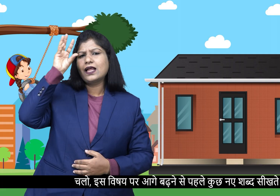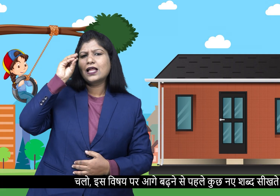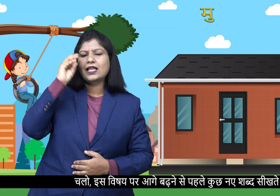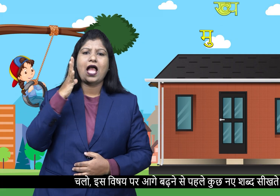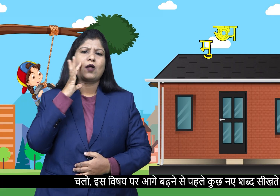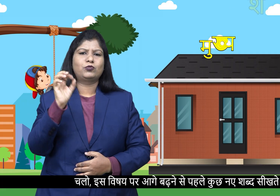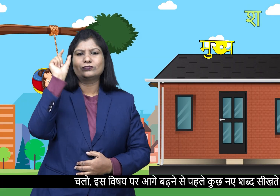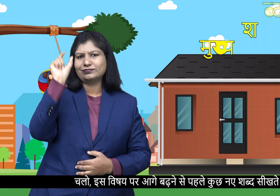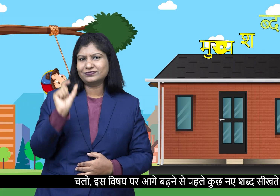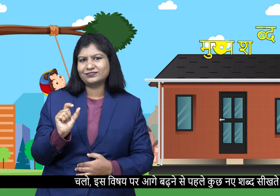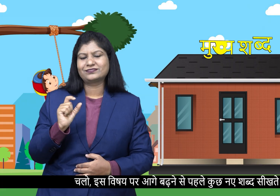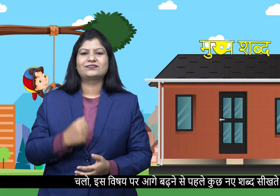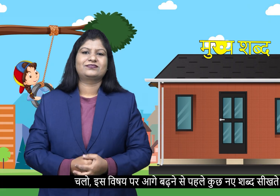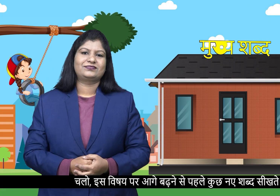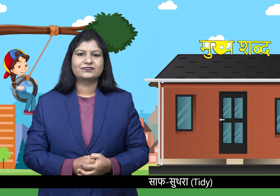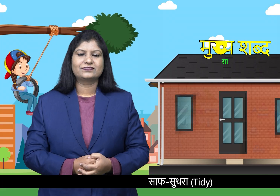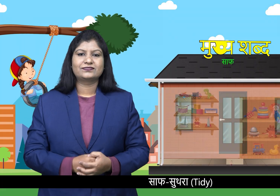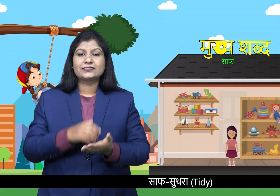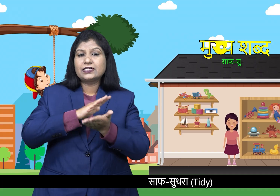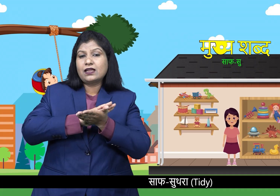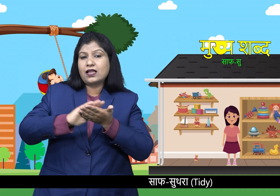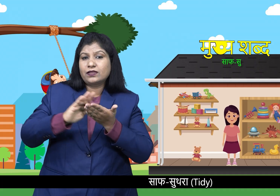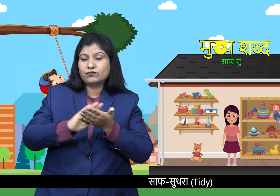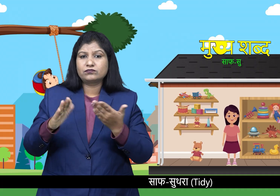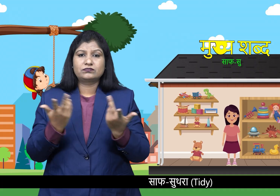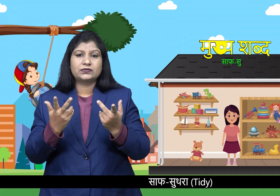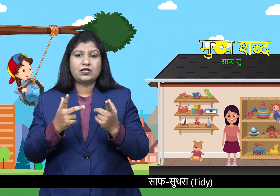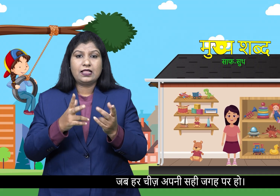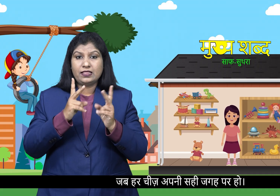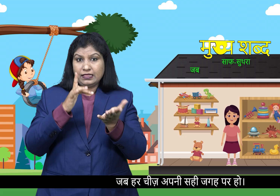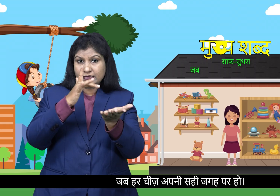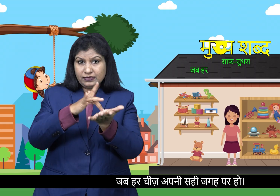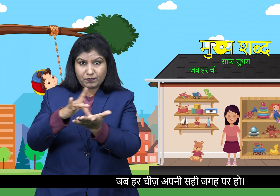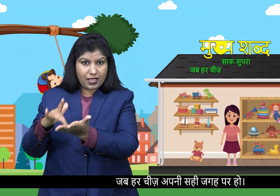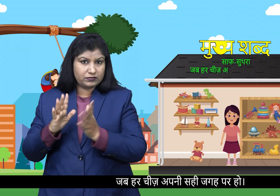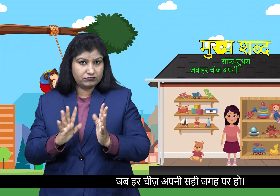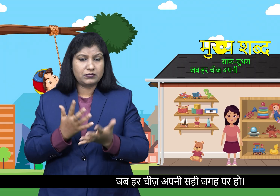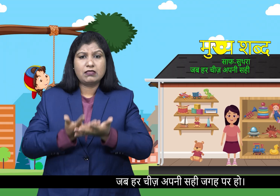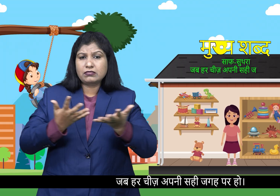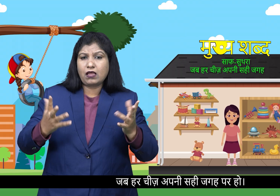शब्द सीखते हैं। साफ सुथरा, टाइडी, जब हर चीज अपनी सही जगह पर हो।